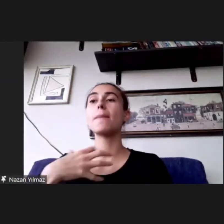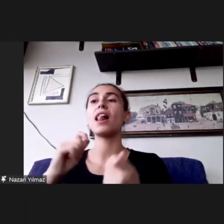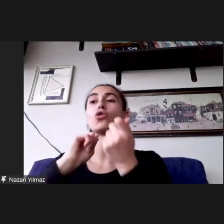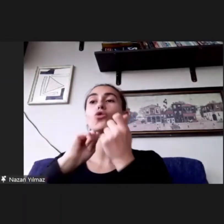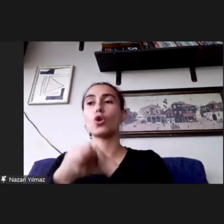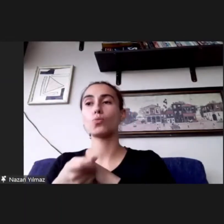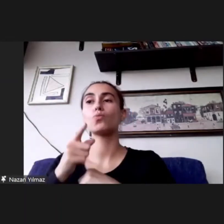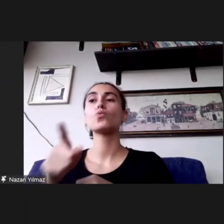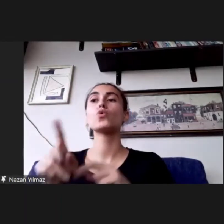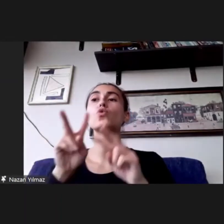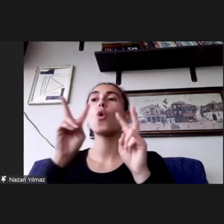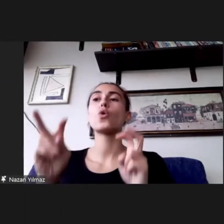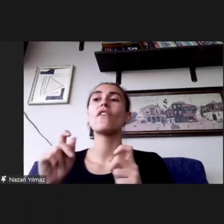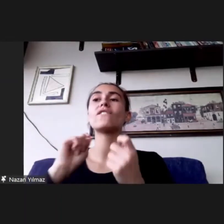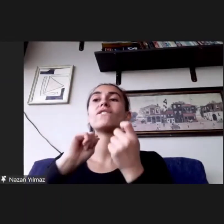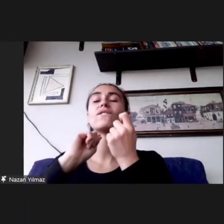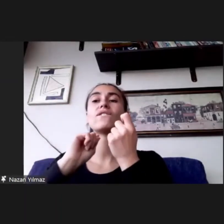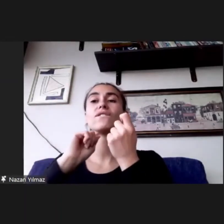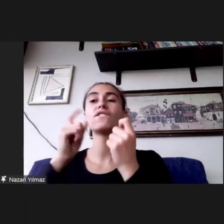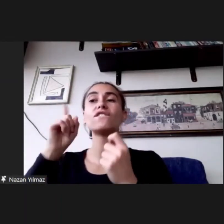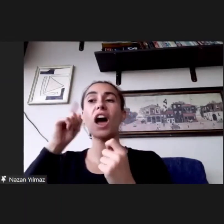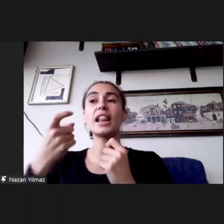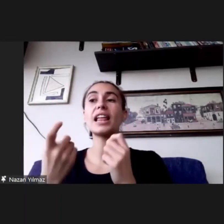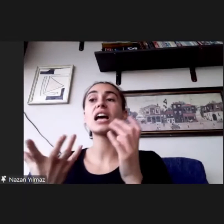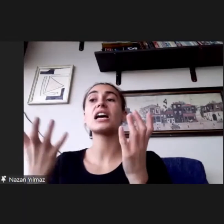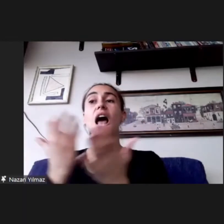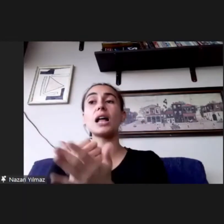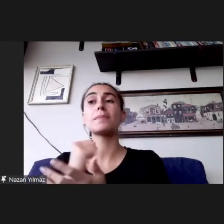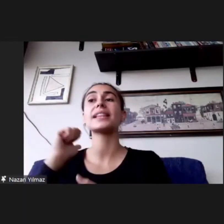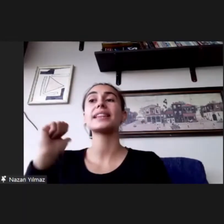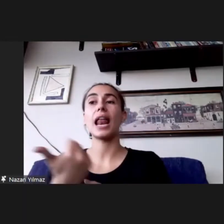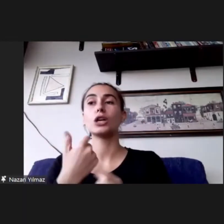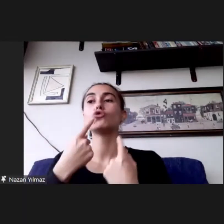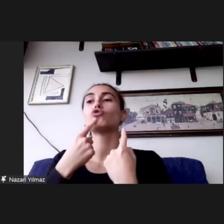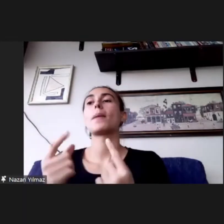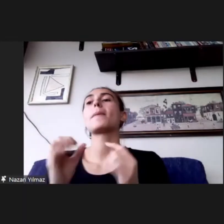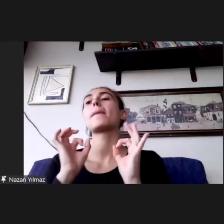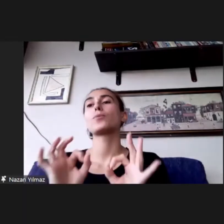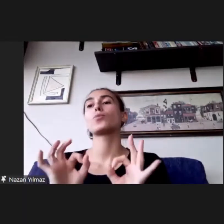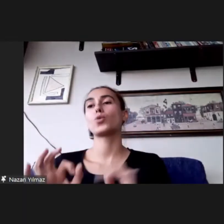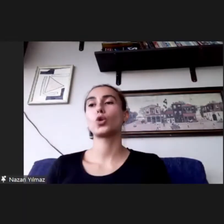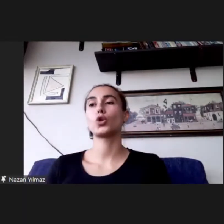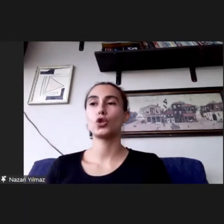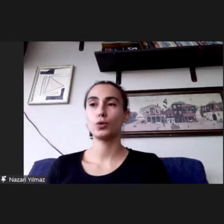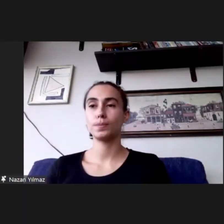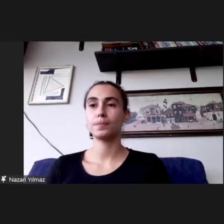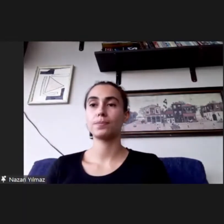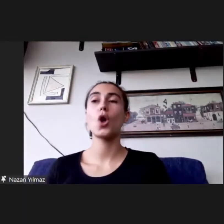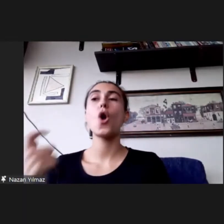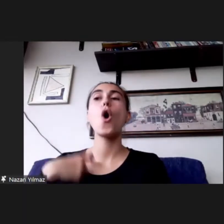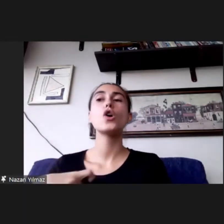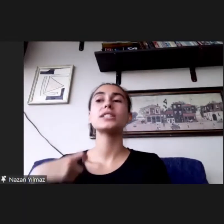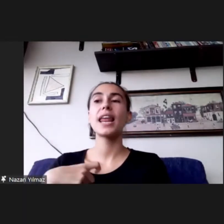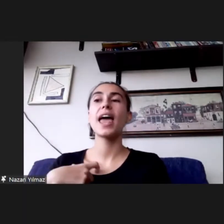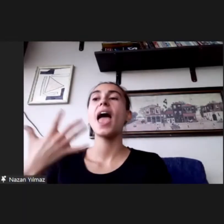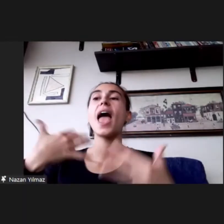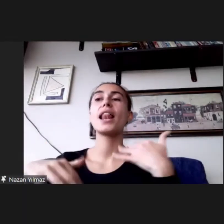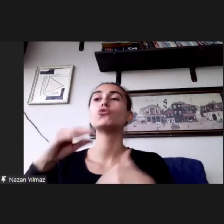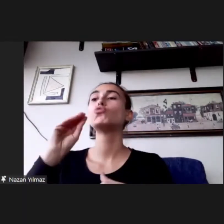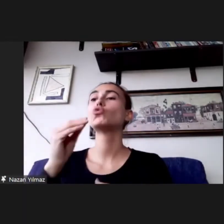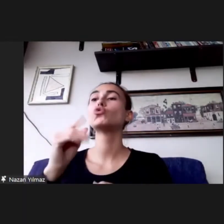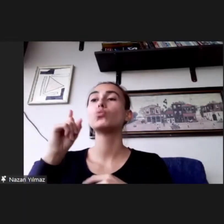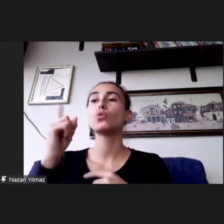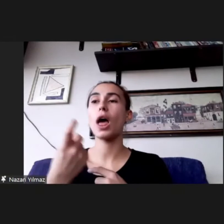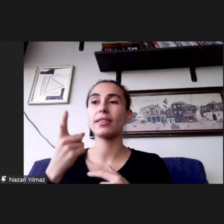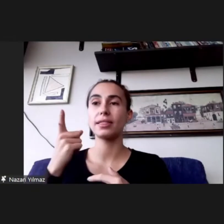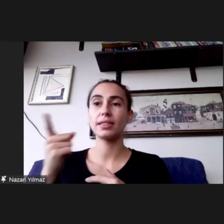konuda farkındalık kazanmalarını sağlamak gerektiğini söylemek mümkün. Özellikle engel çocuğu bulunan